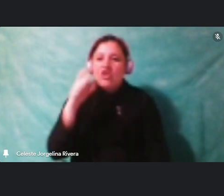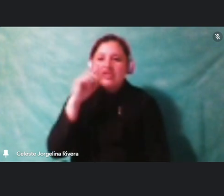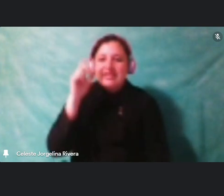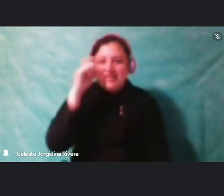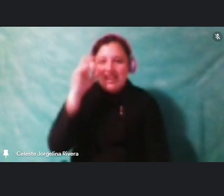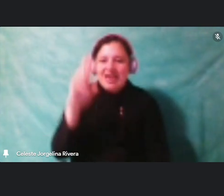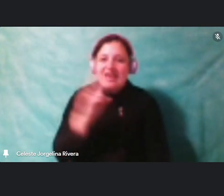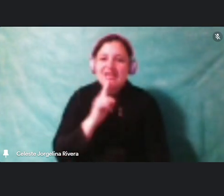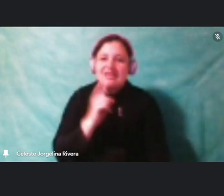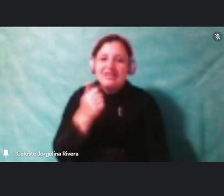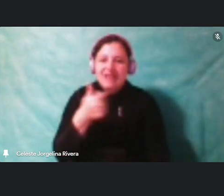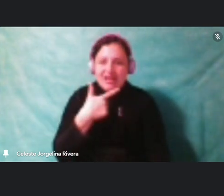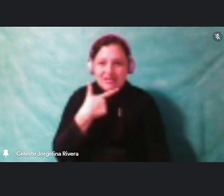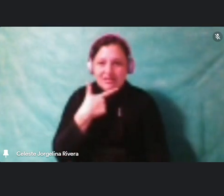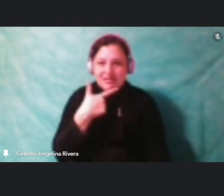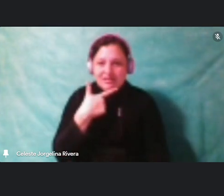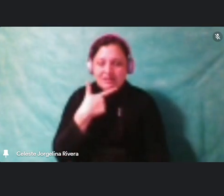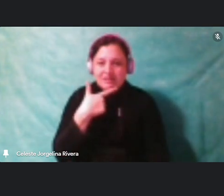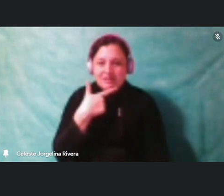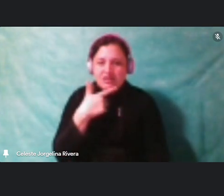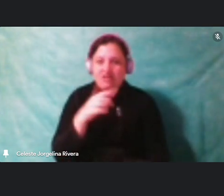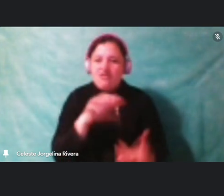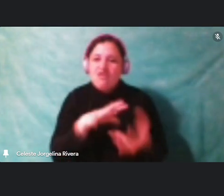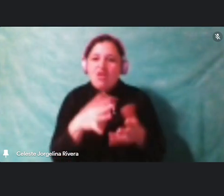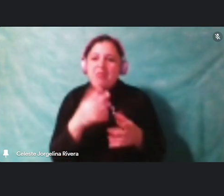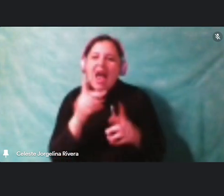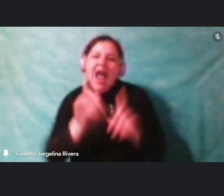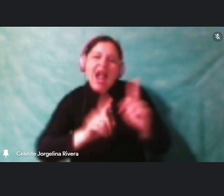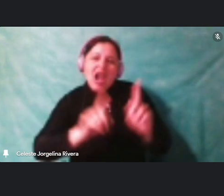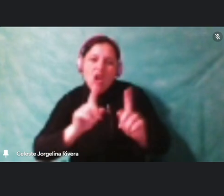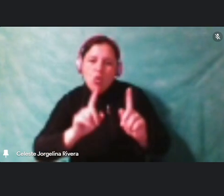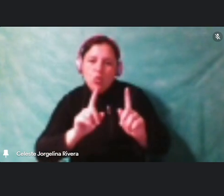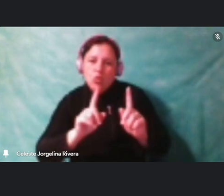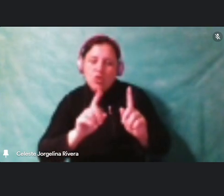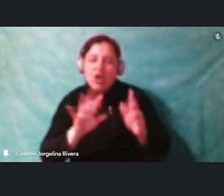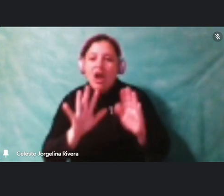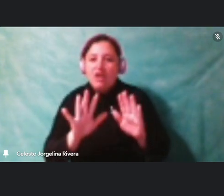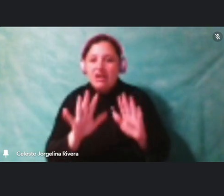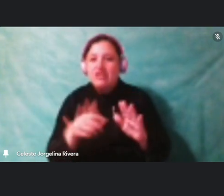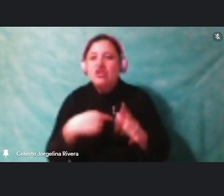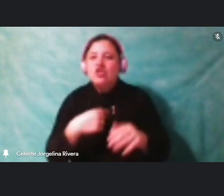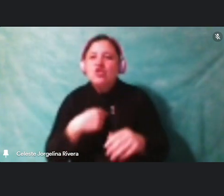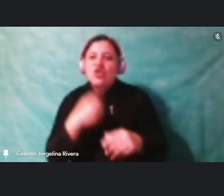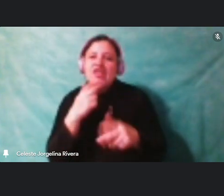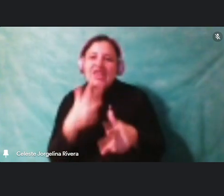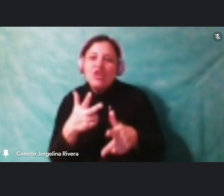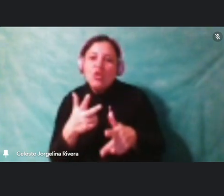Algunos aspectos. Algunas. ¿Y si yo digo funcionalidades ciertas?